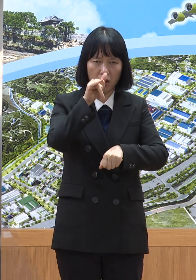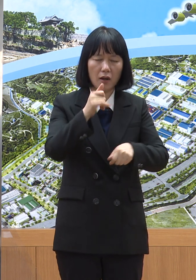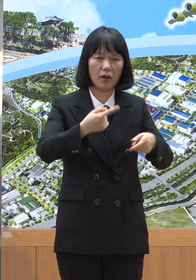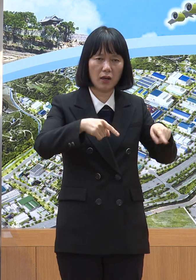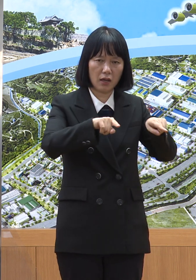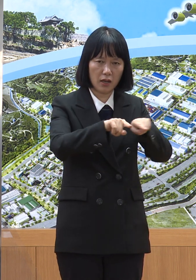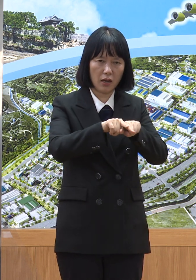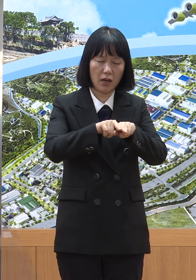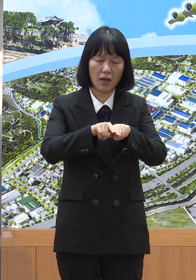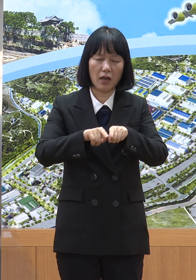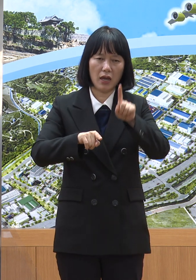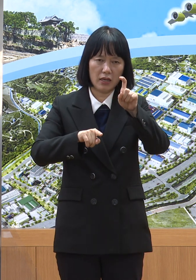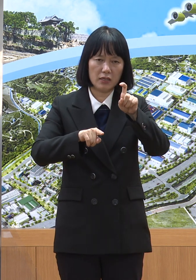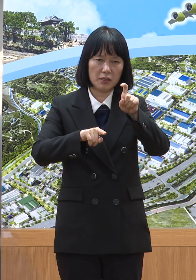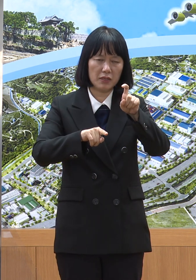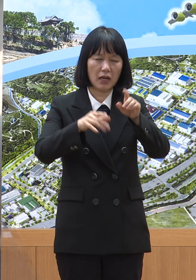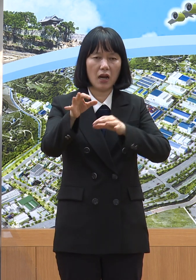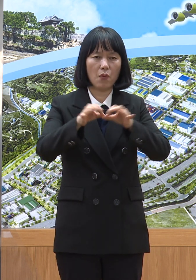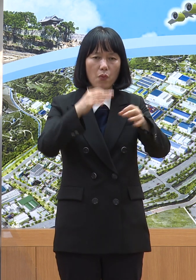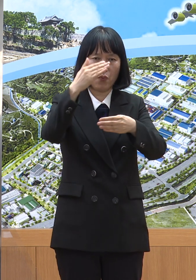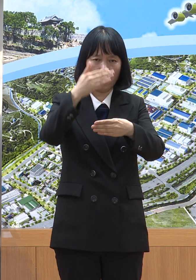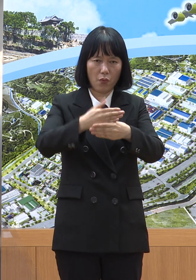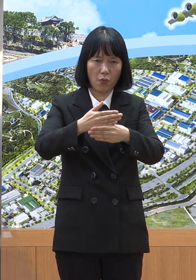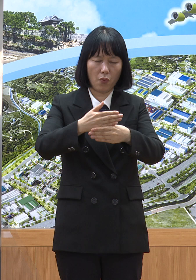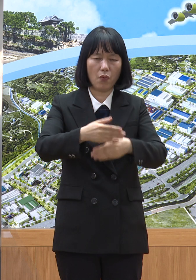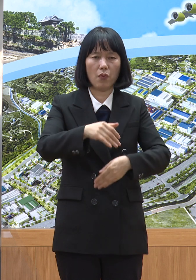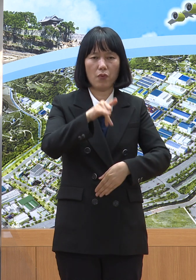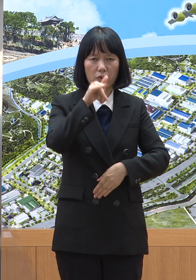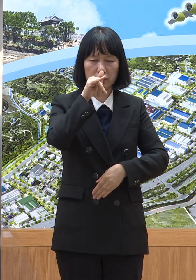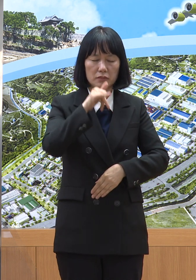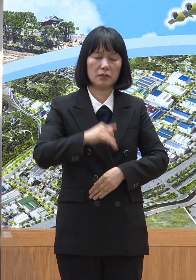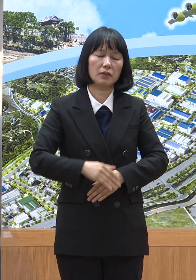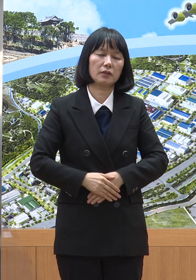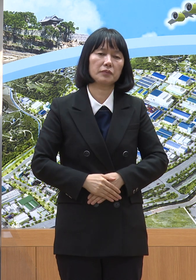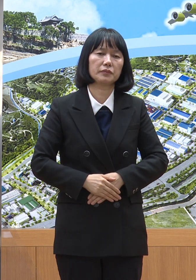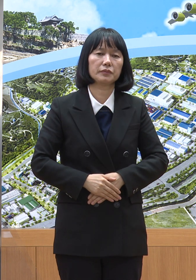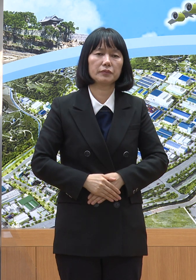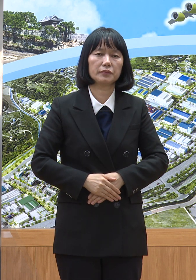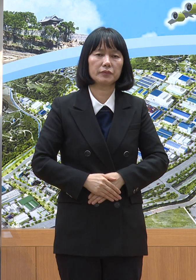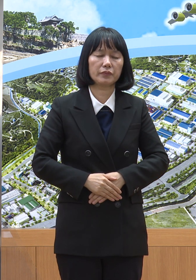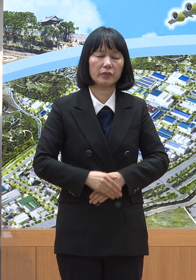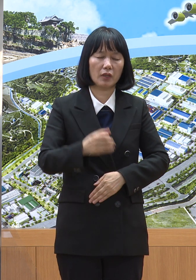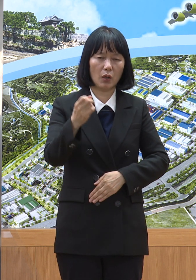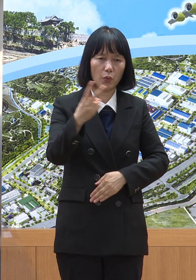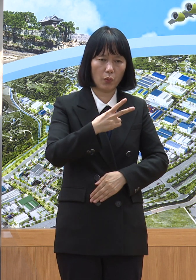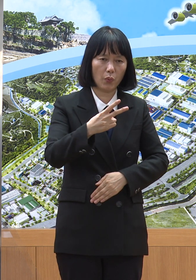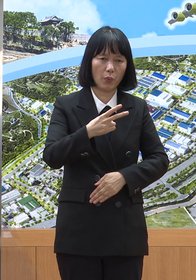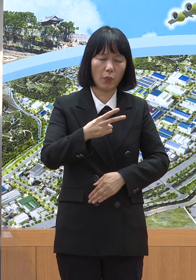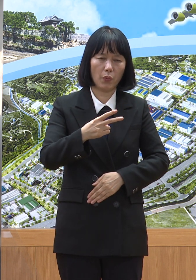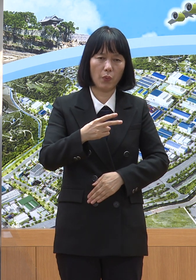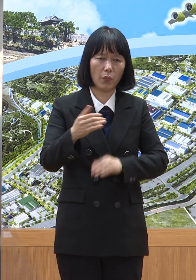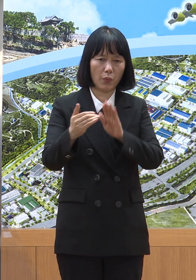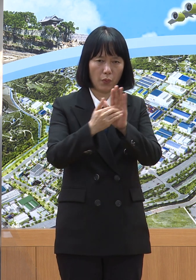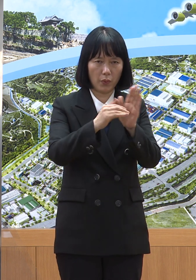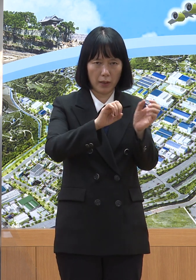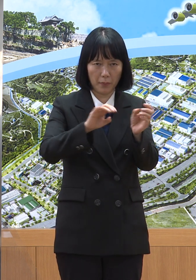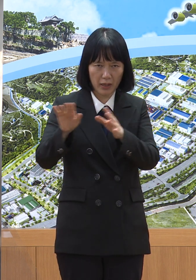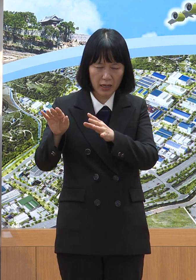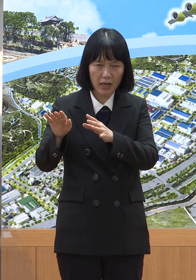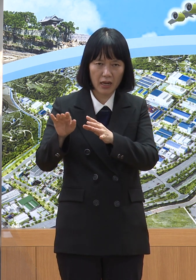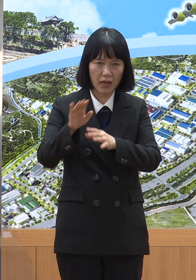함께 10일간의 영업 중단 명령을 받게 됩니다. 아울러 방역 패스 도입